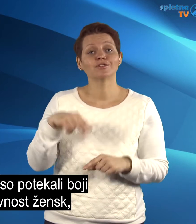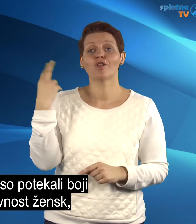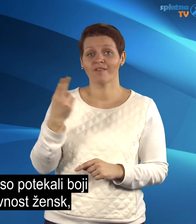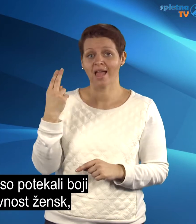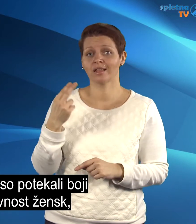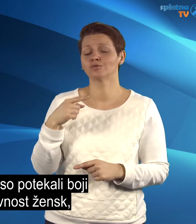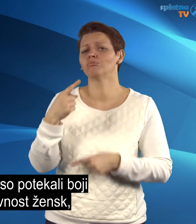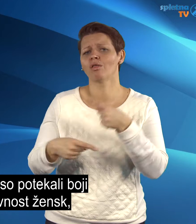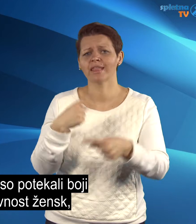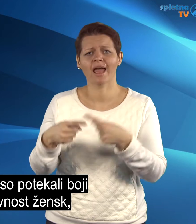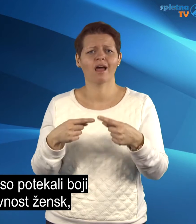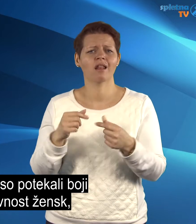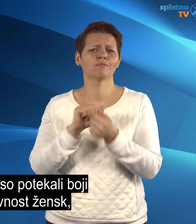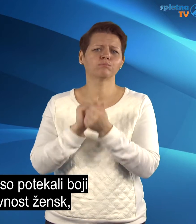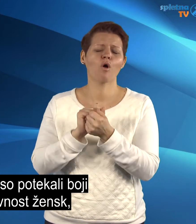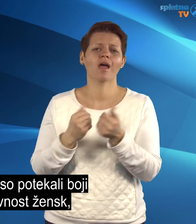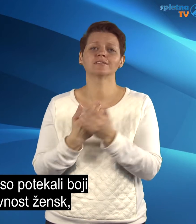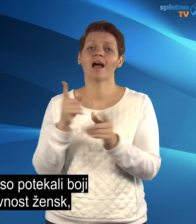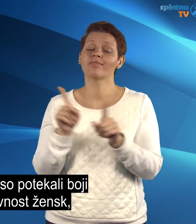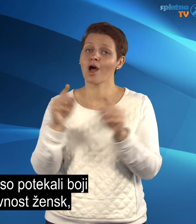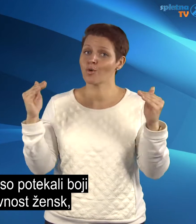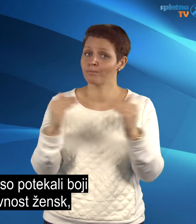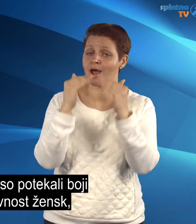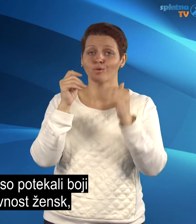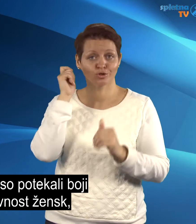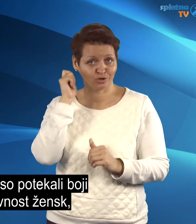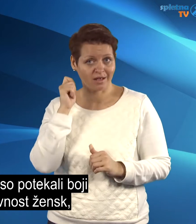Tudi v Sloveniji so potekali boji za enakopravnost žensk. Tako je že leta